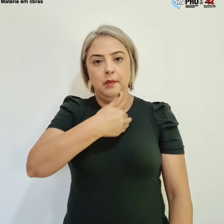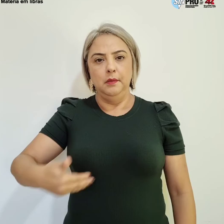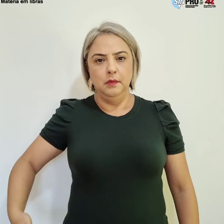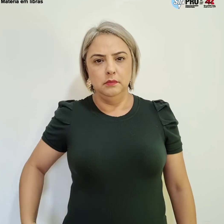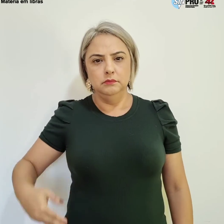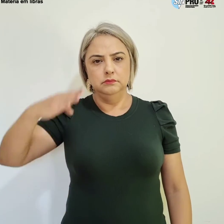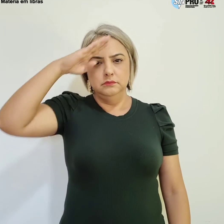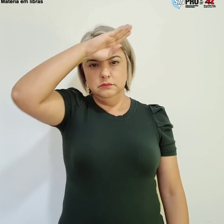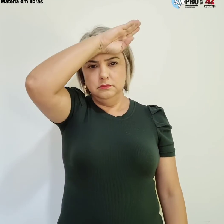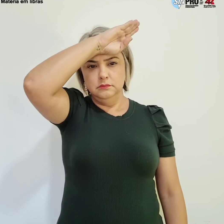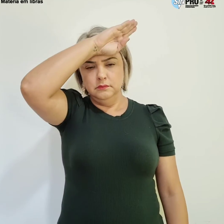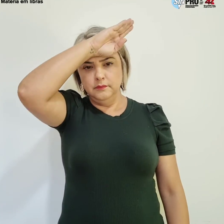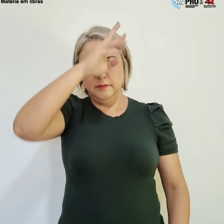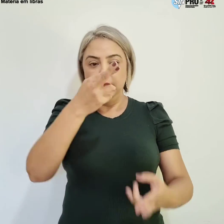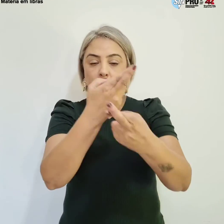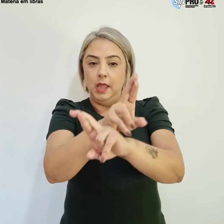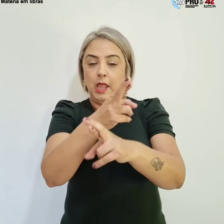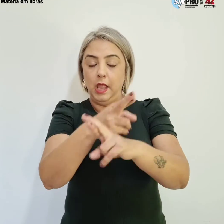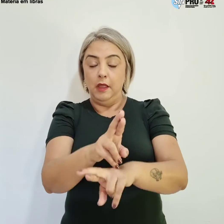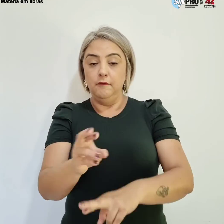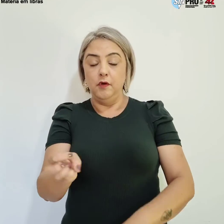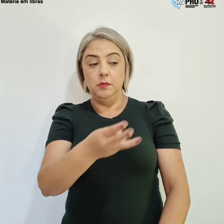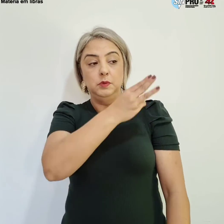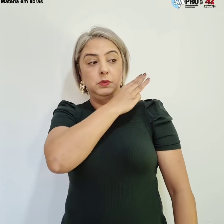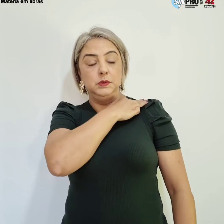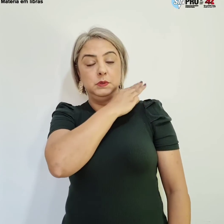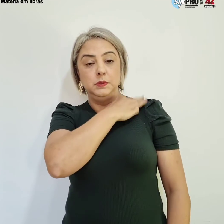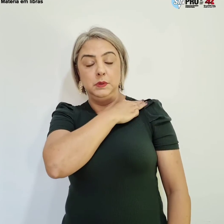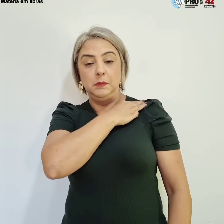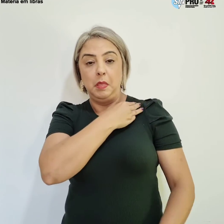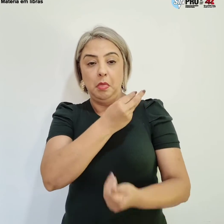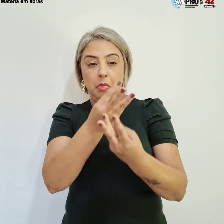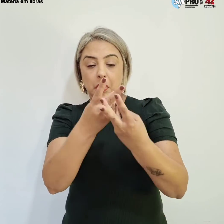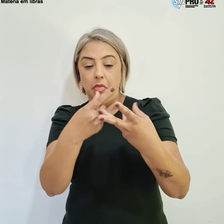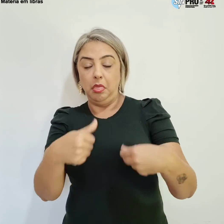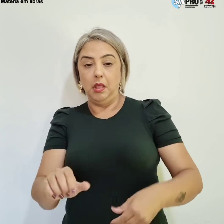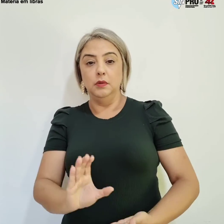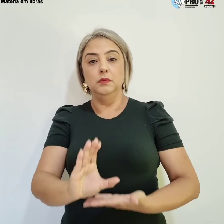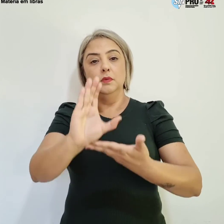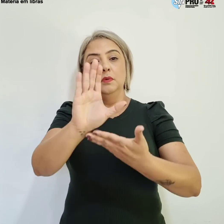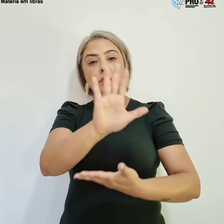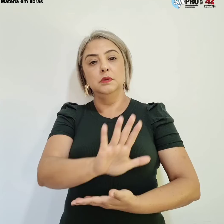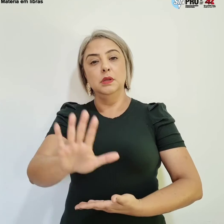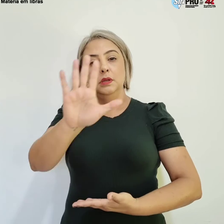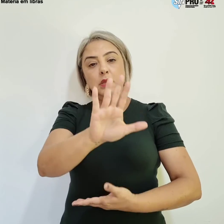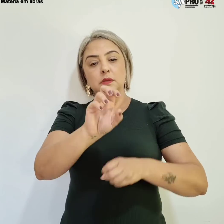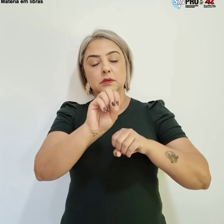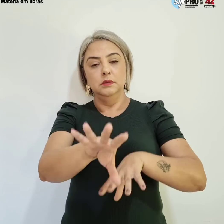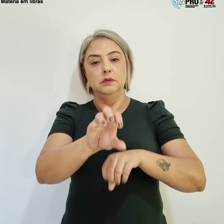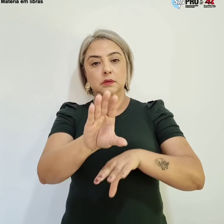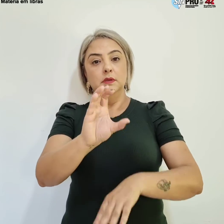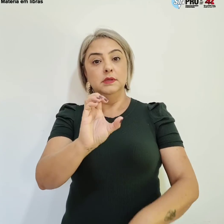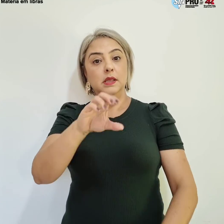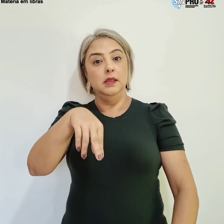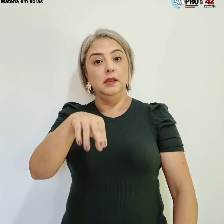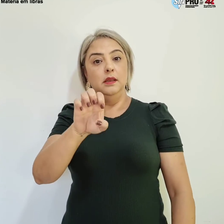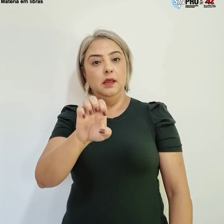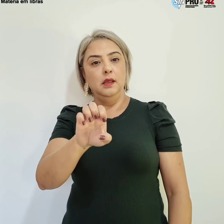Bolsonaro: reforma do ensino médio, desmanche do Conselho Nacional de Educação, CNE, e do